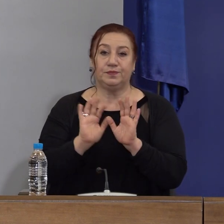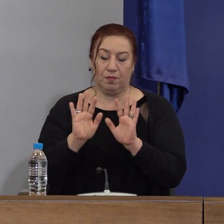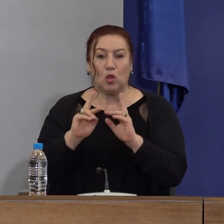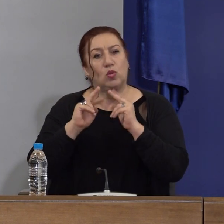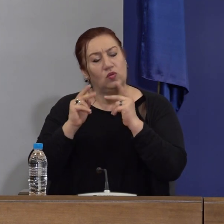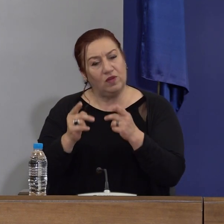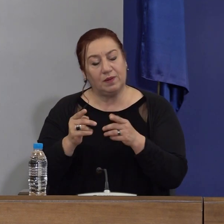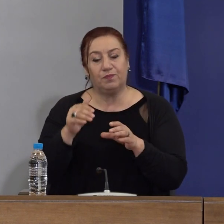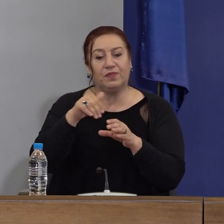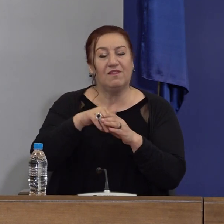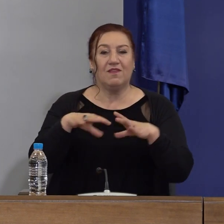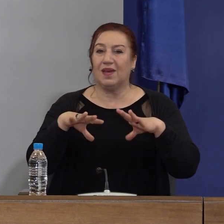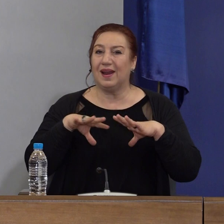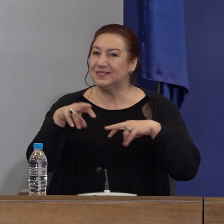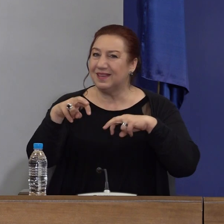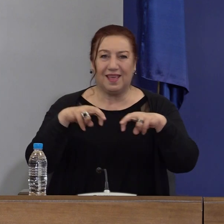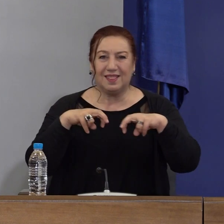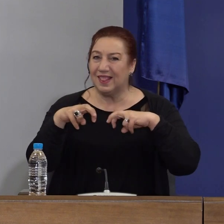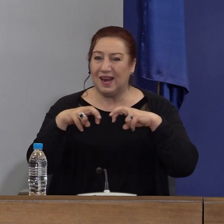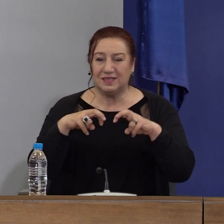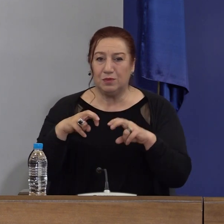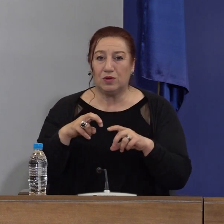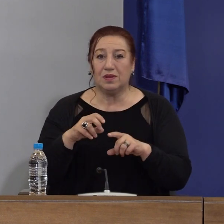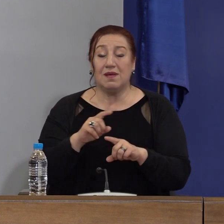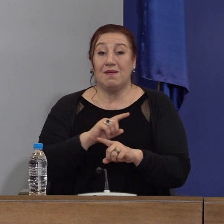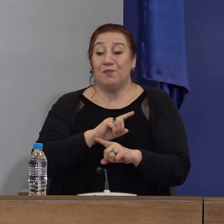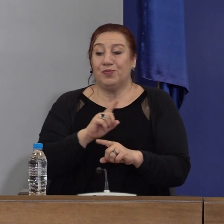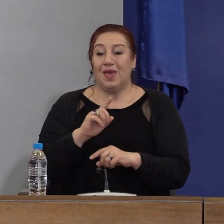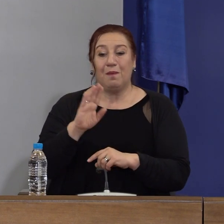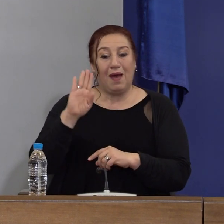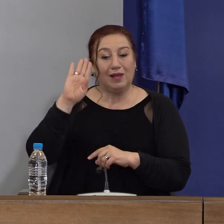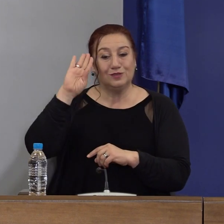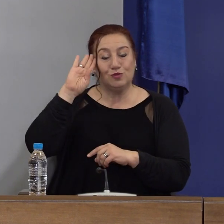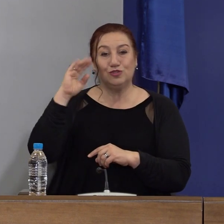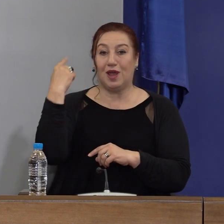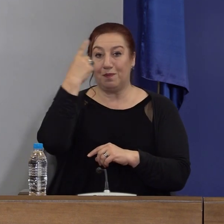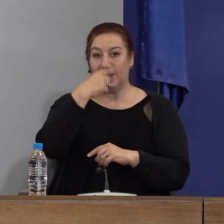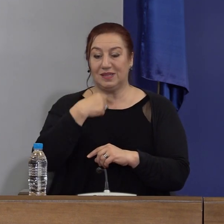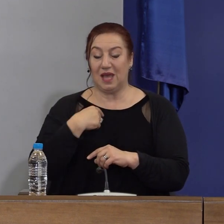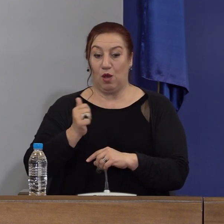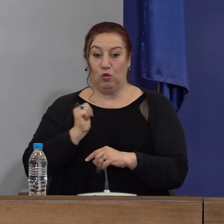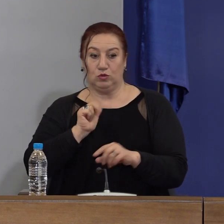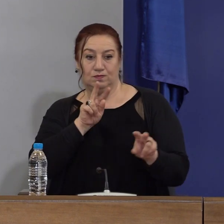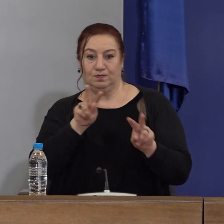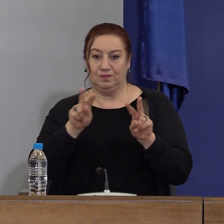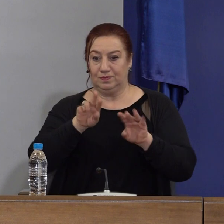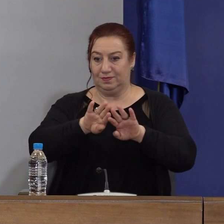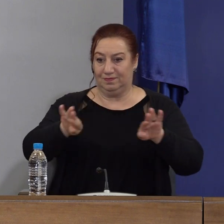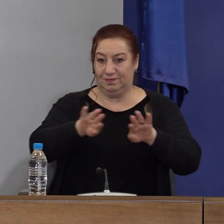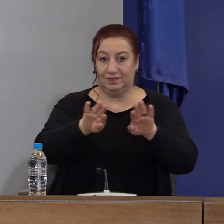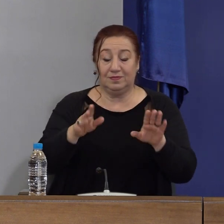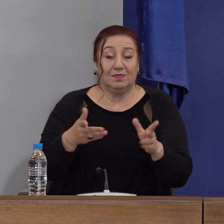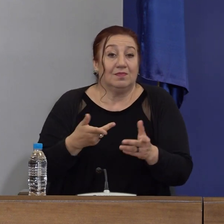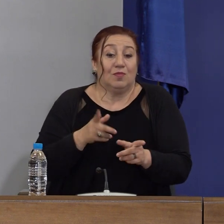В градския транспорт няма служебни лица, които да наблюдават